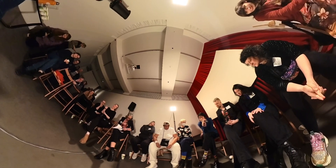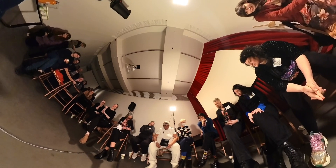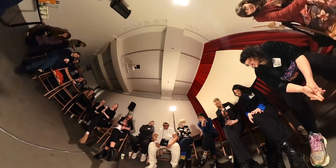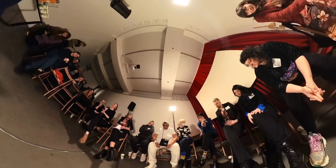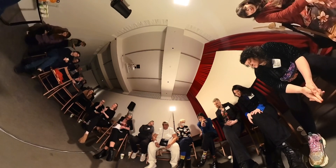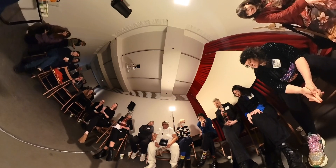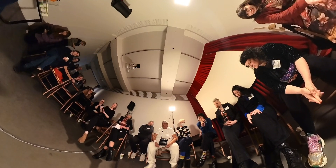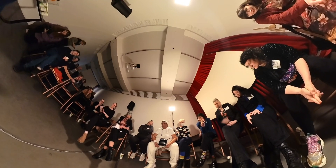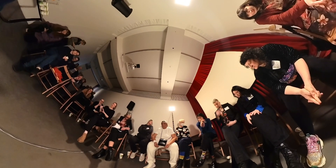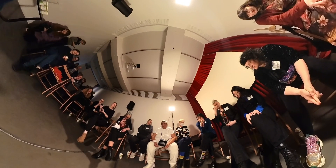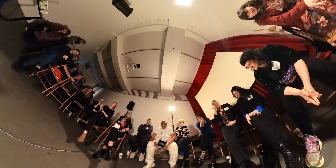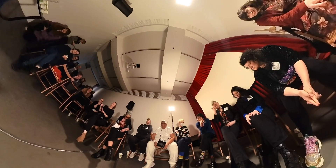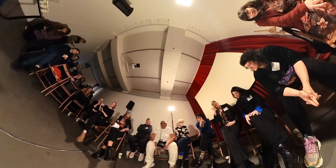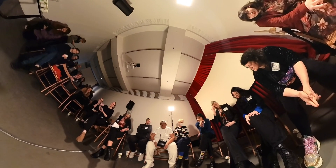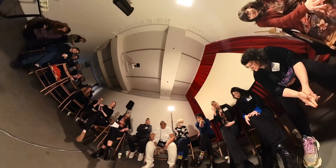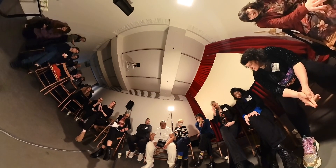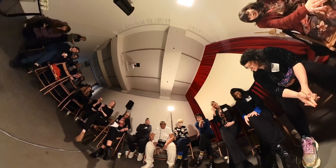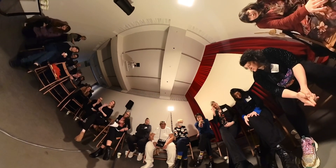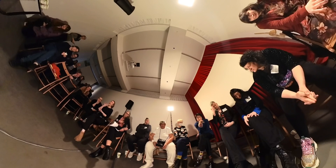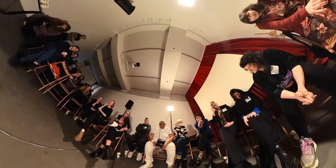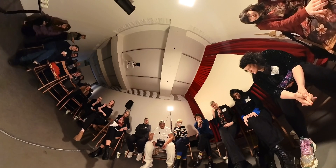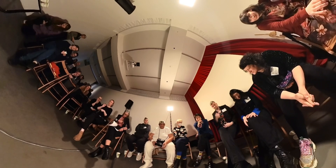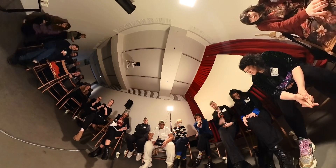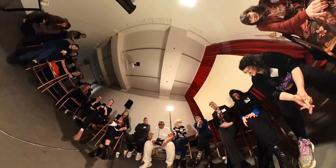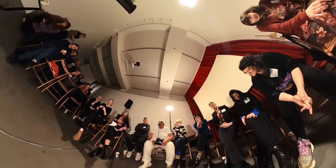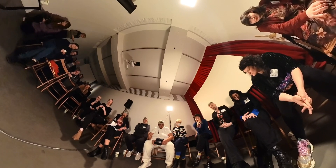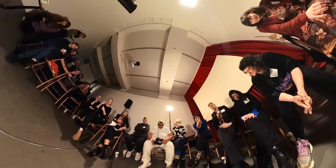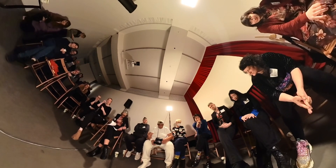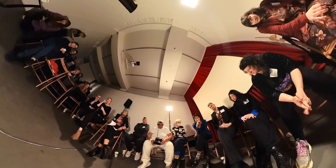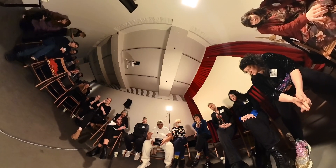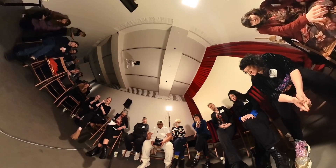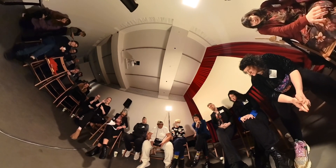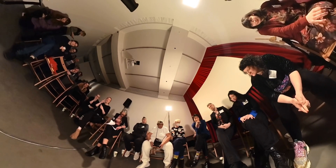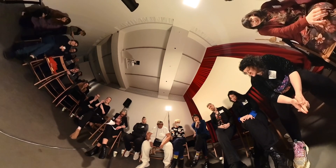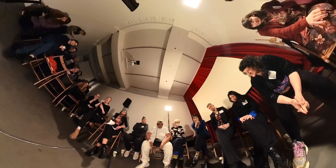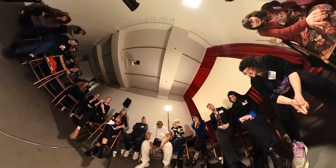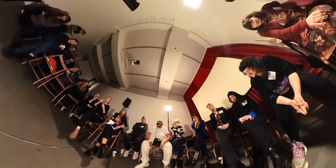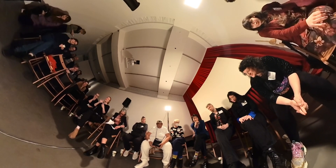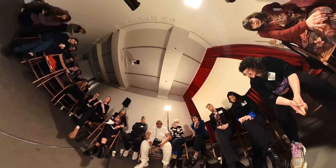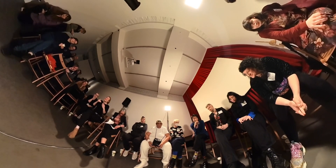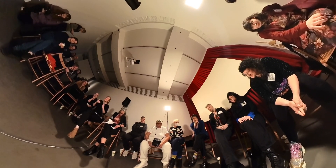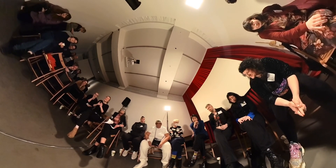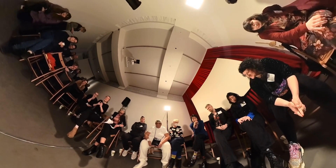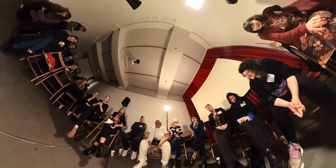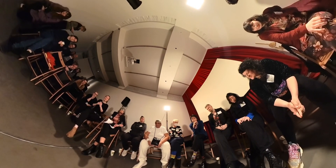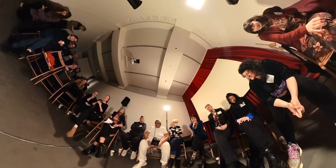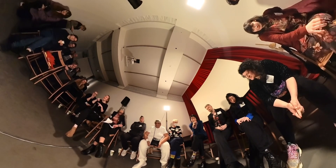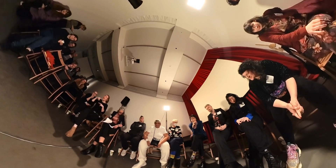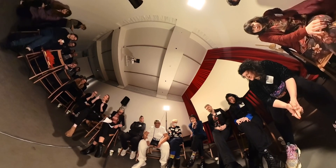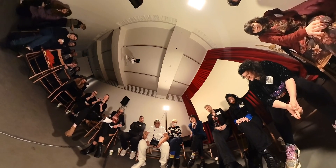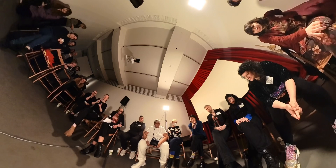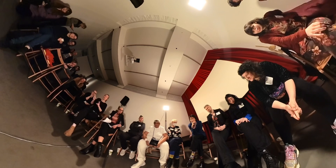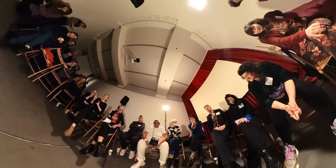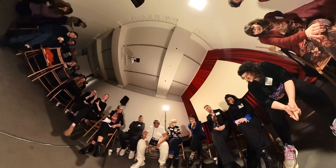tak bylo se fakt asi zaměřit na jenom jako čistě vlastně na potřeby a vlastně od tamtu jí